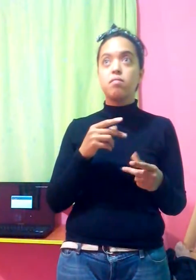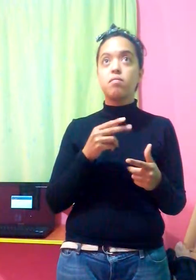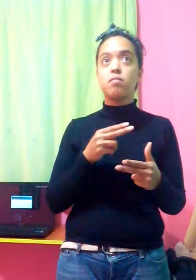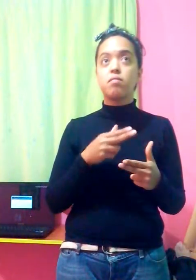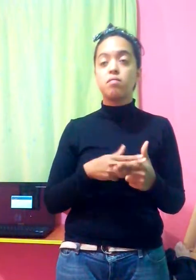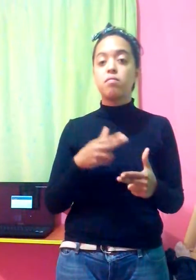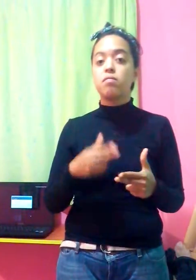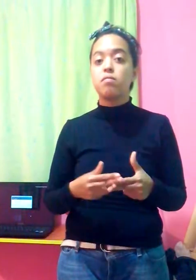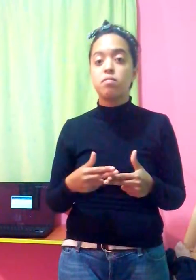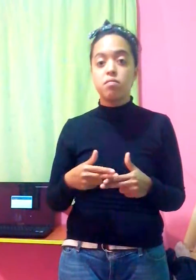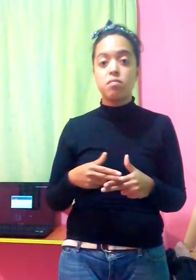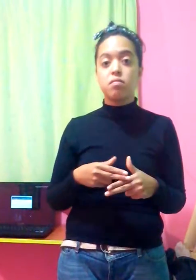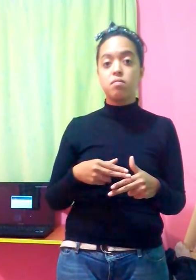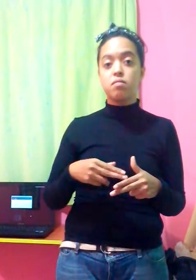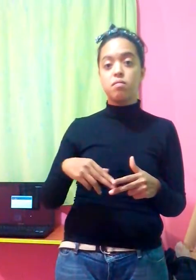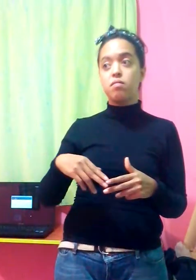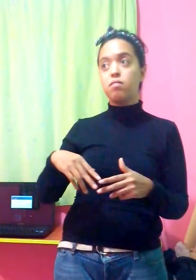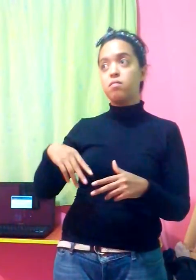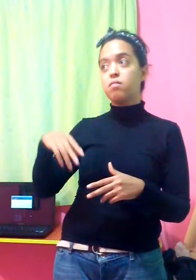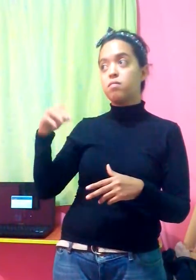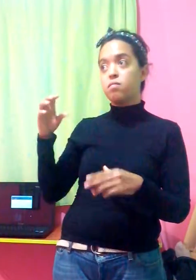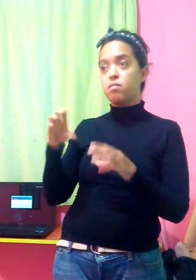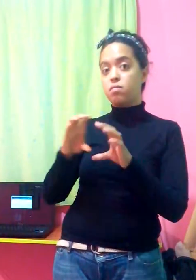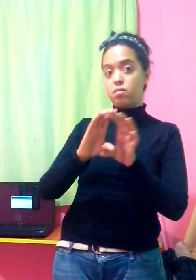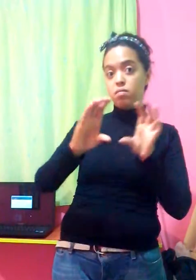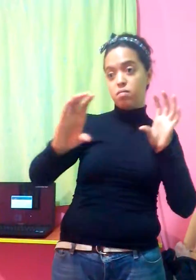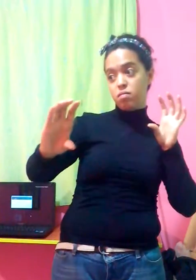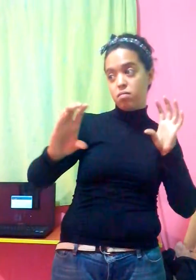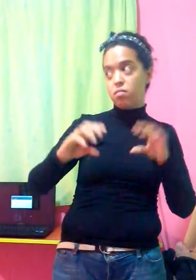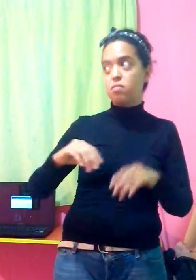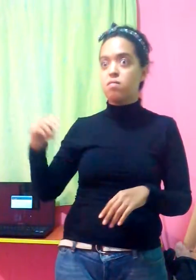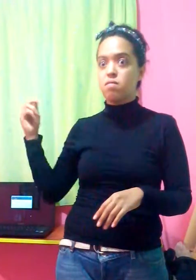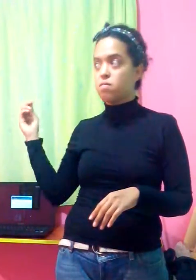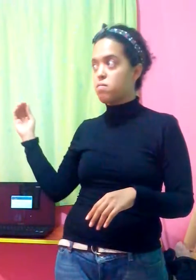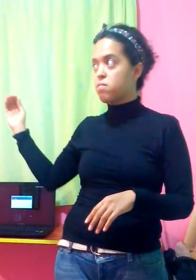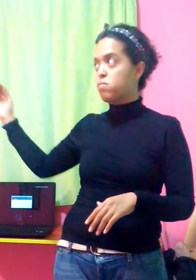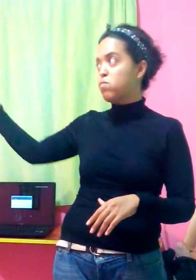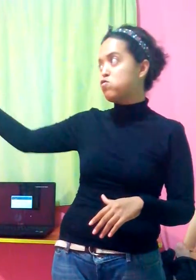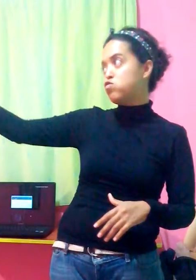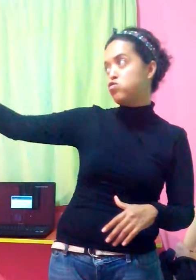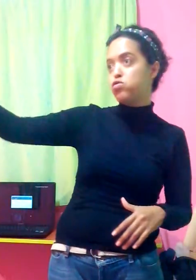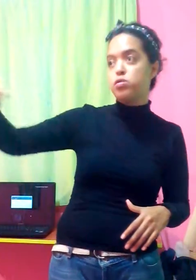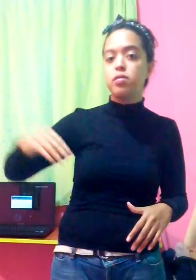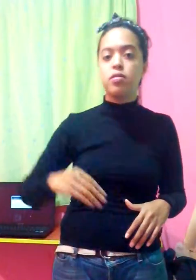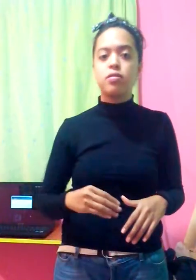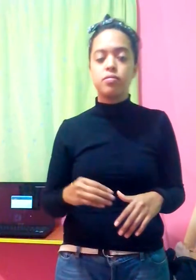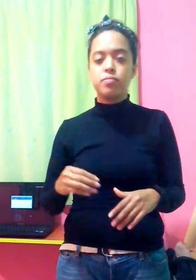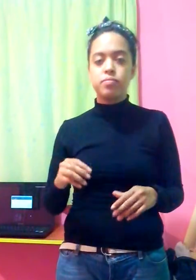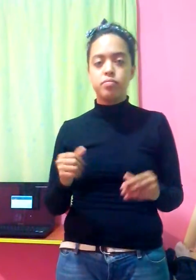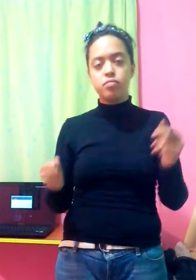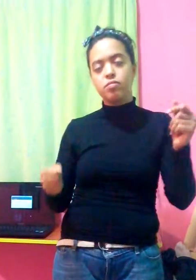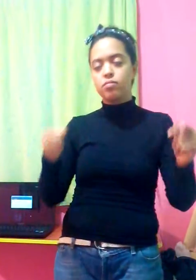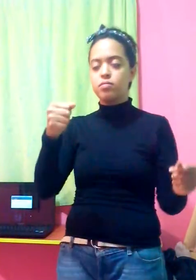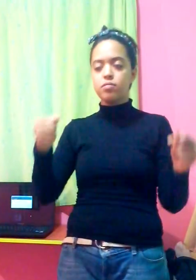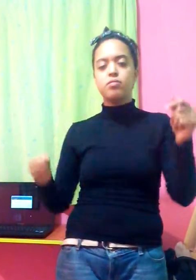broncota, señora. Le voy a decir por qué. Porque va usted en el coche con el marido y el marido va manejando. ¿Qué va haciendo la mujer? No sé